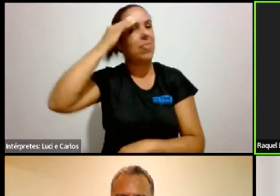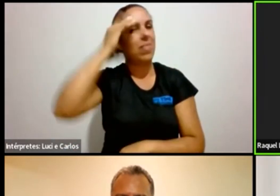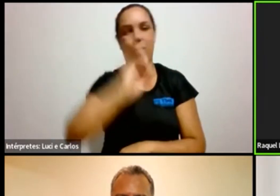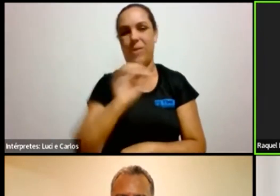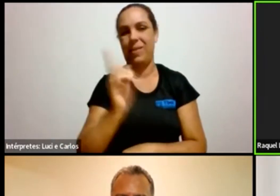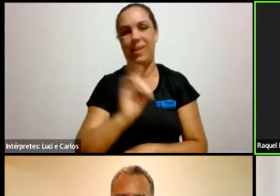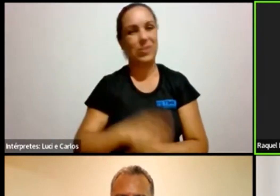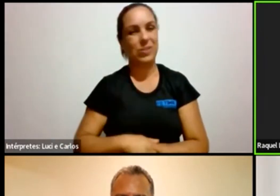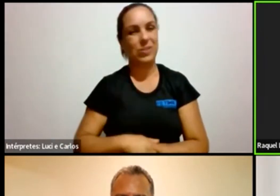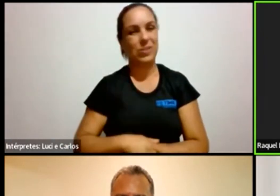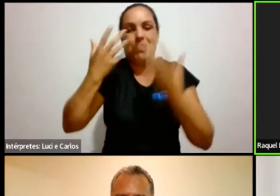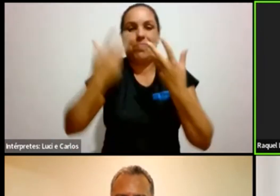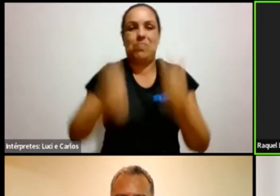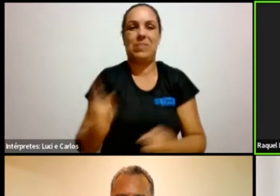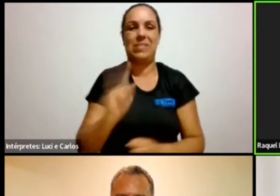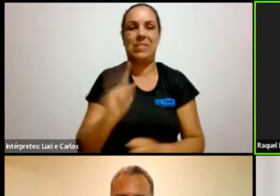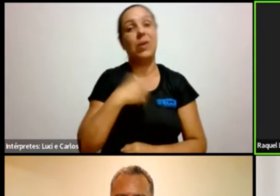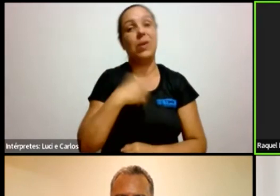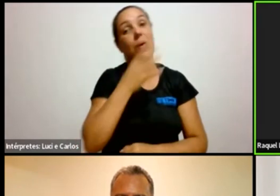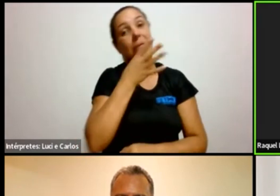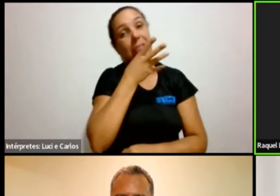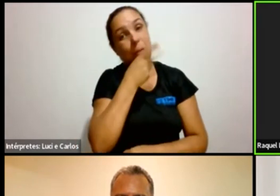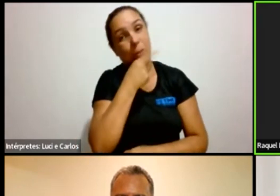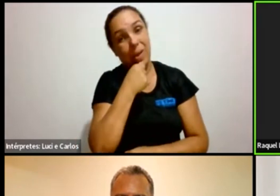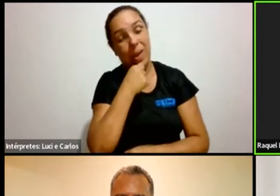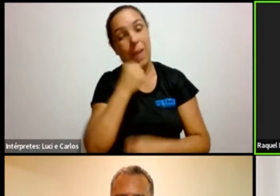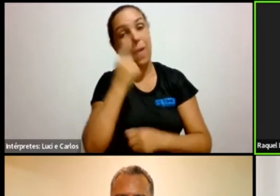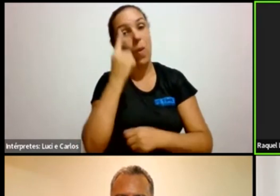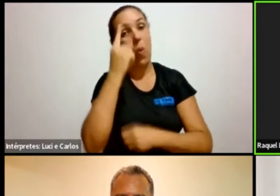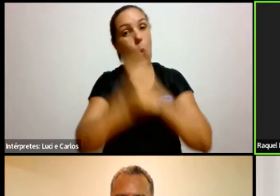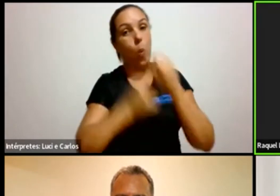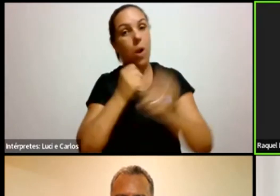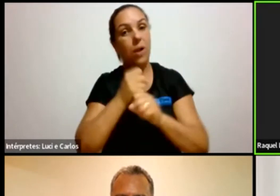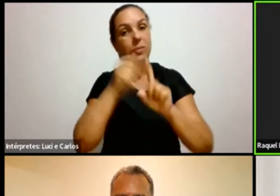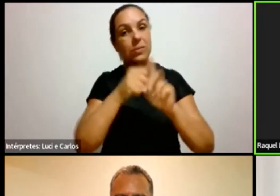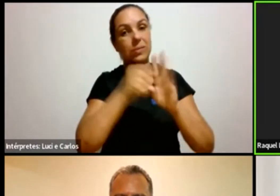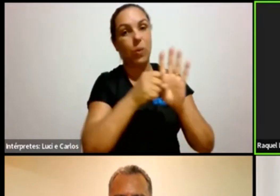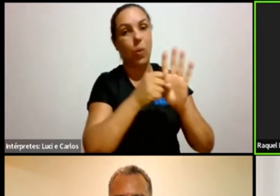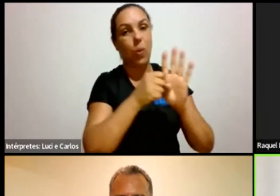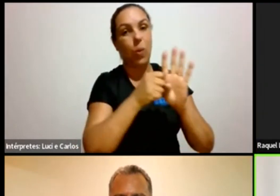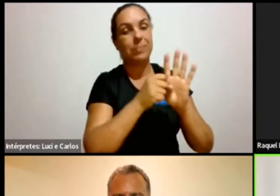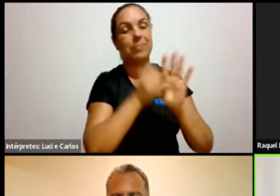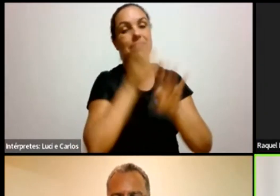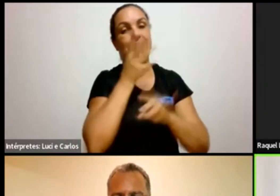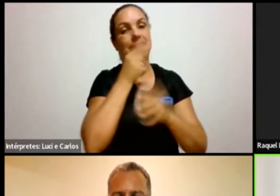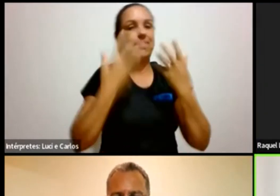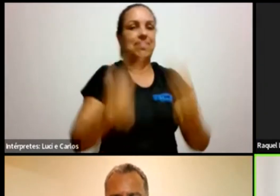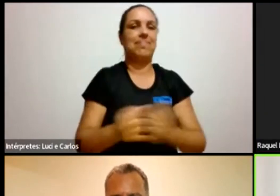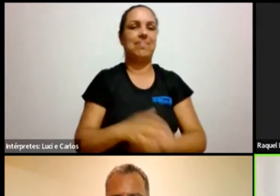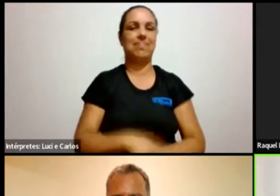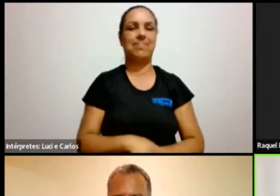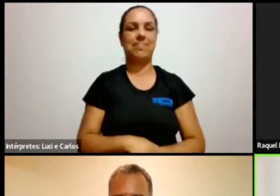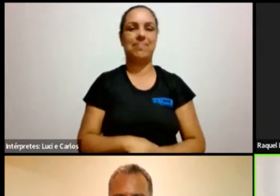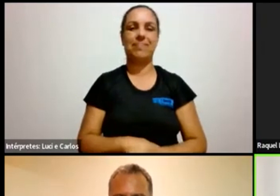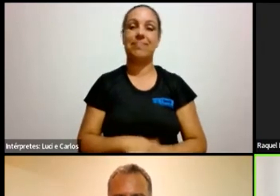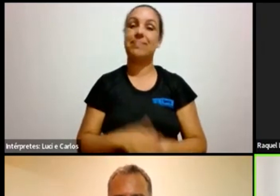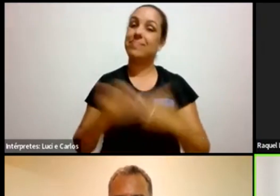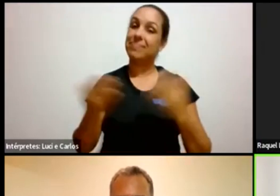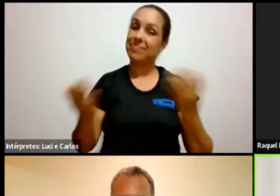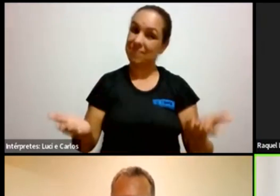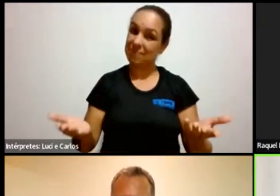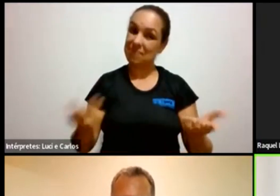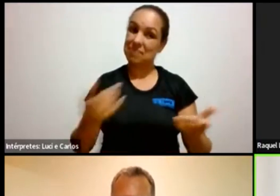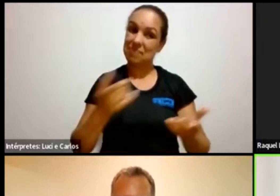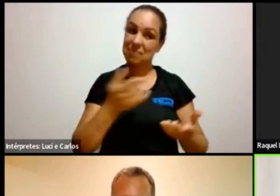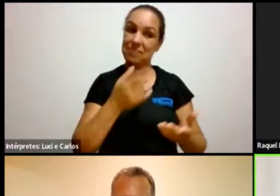mim eu não aceitava, não. Demorei mais de 1 ano e 4 meses para aceitar. E aí, Dalton, esses resultados, a água ela tem